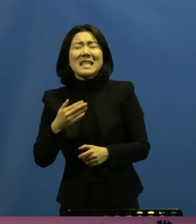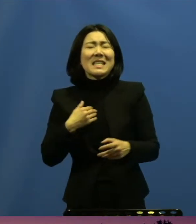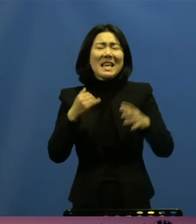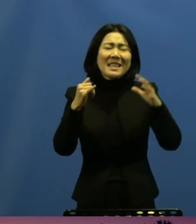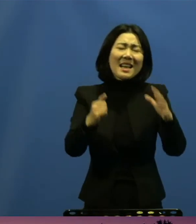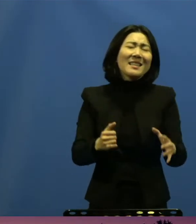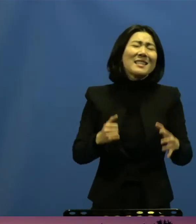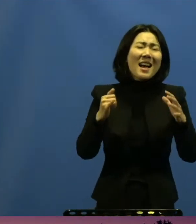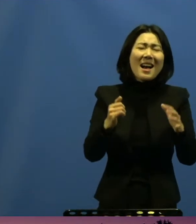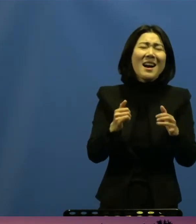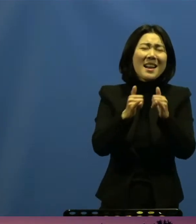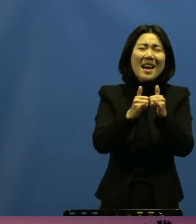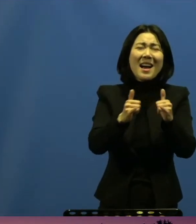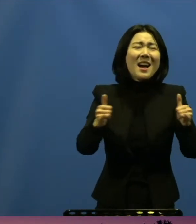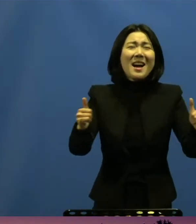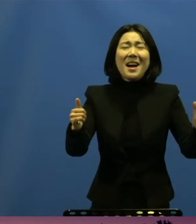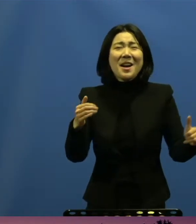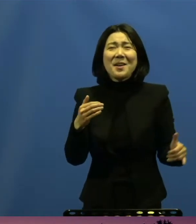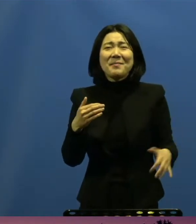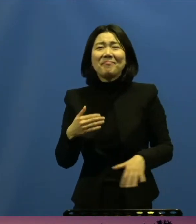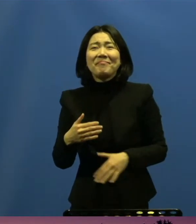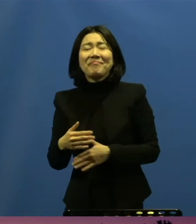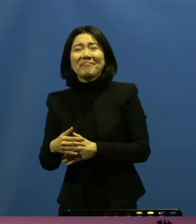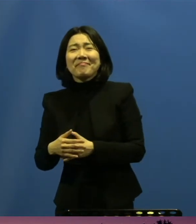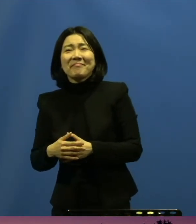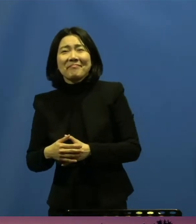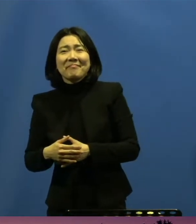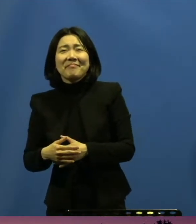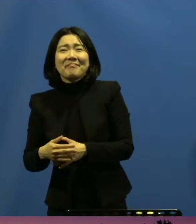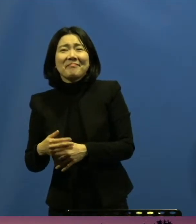이 세상 사람